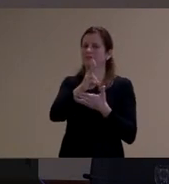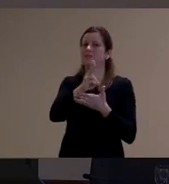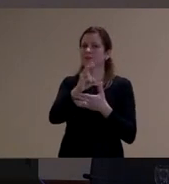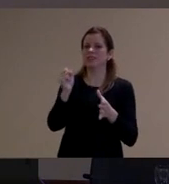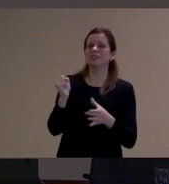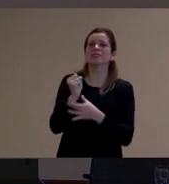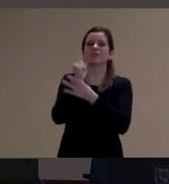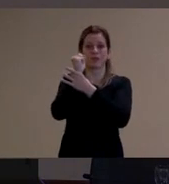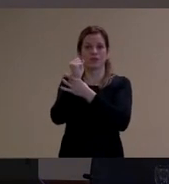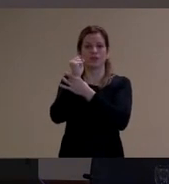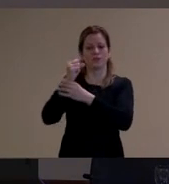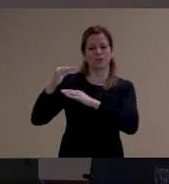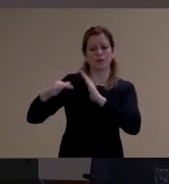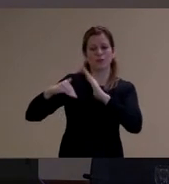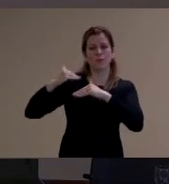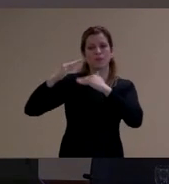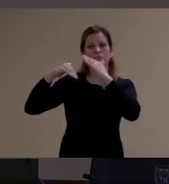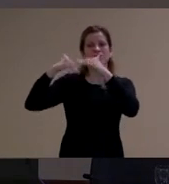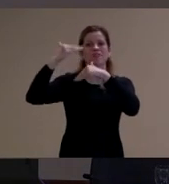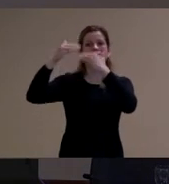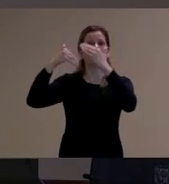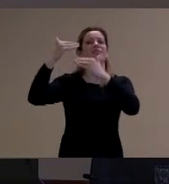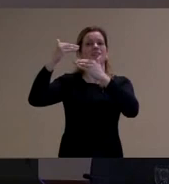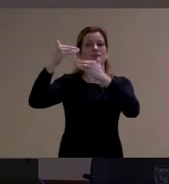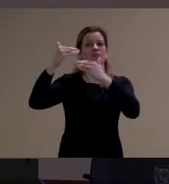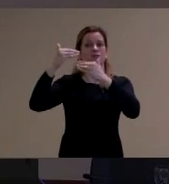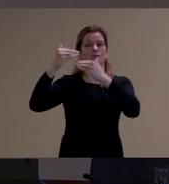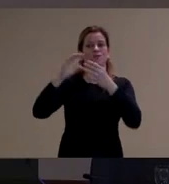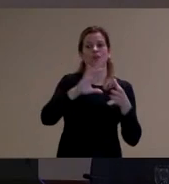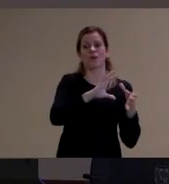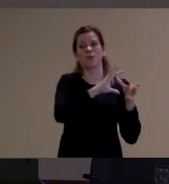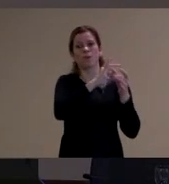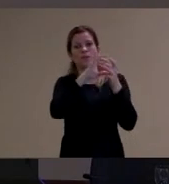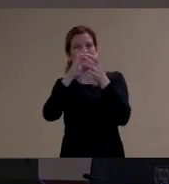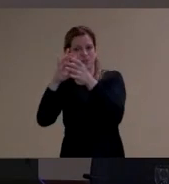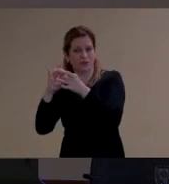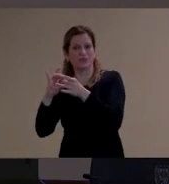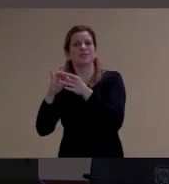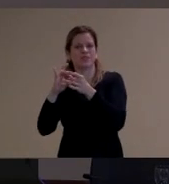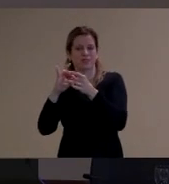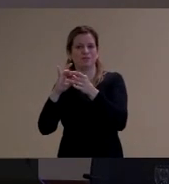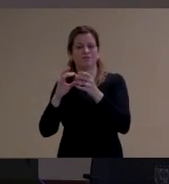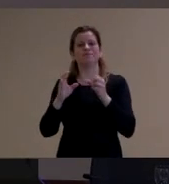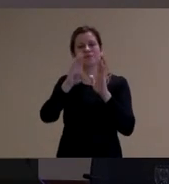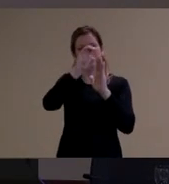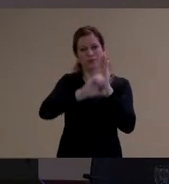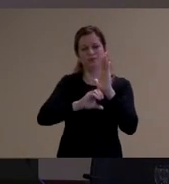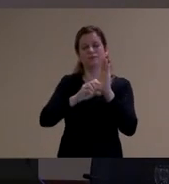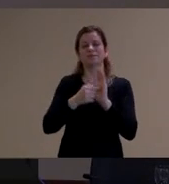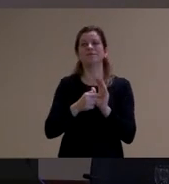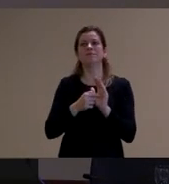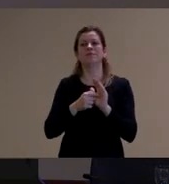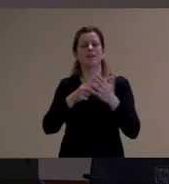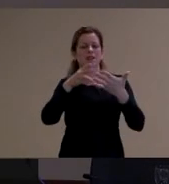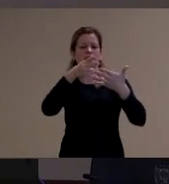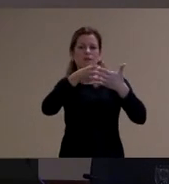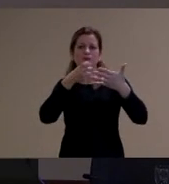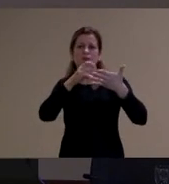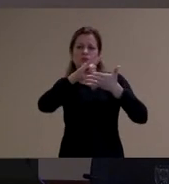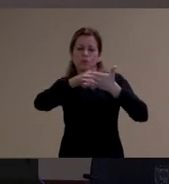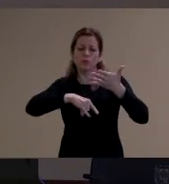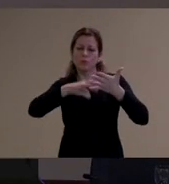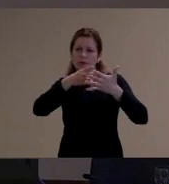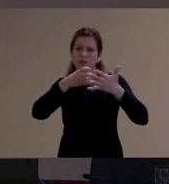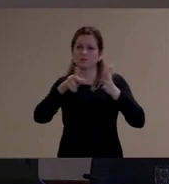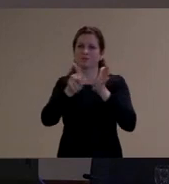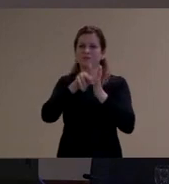nesse processo de recontextualização e a olhar os documentos tanto os documentos da